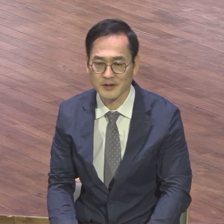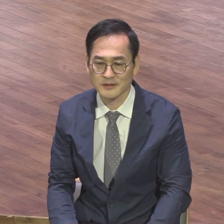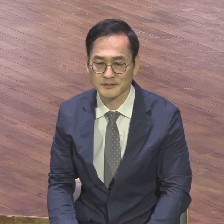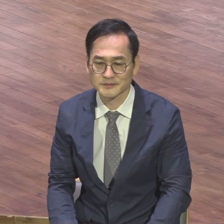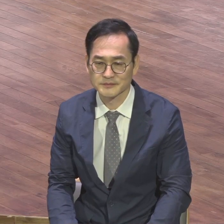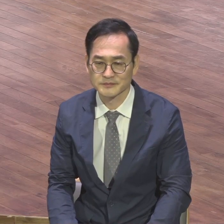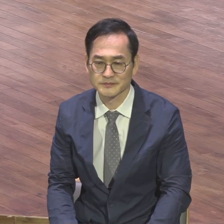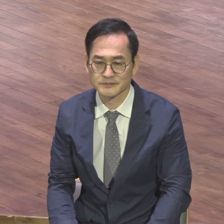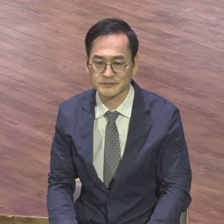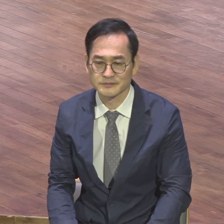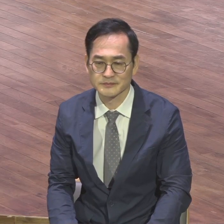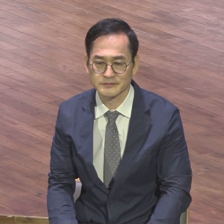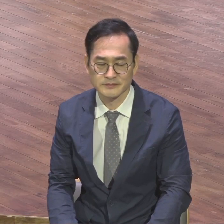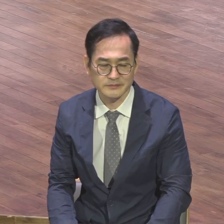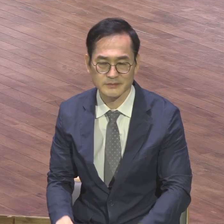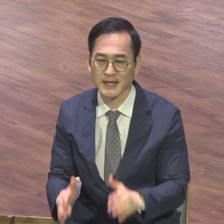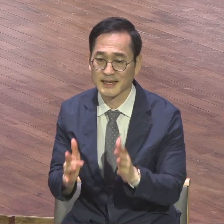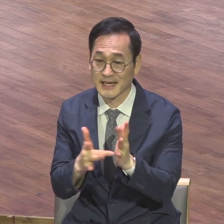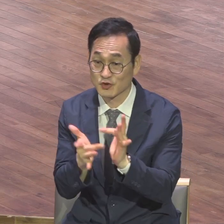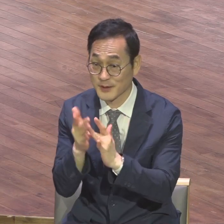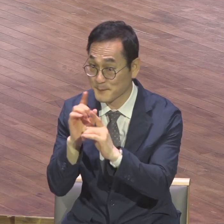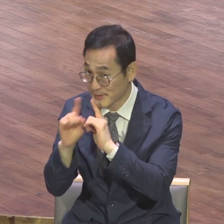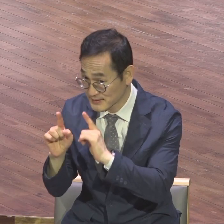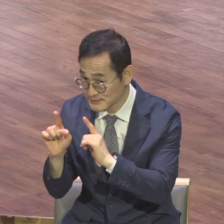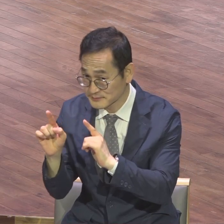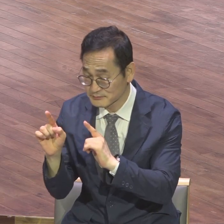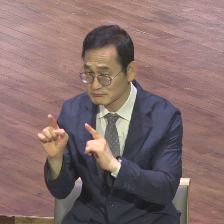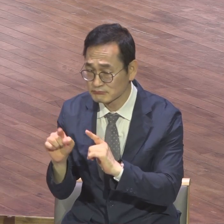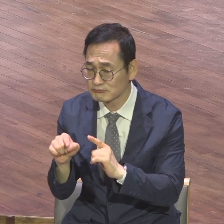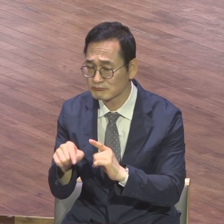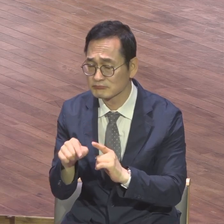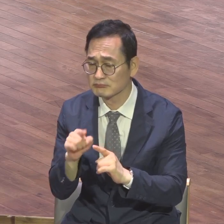예수님 말씀이에요. 하나님의 자녀가